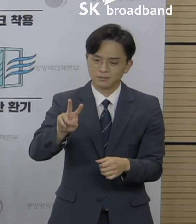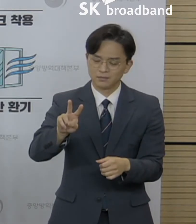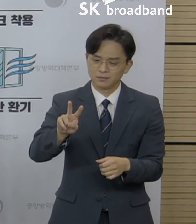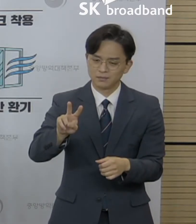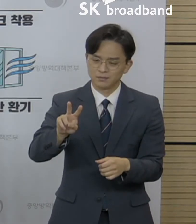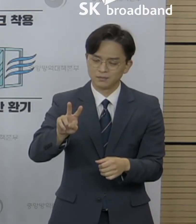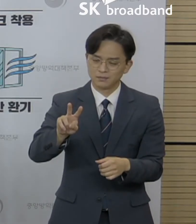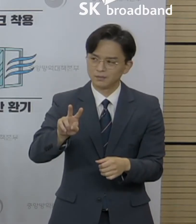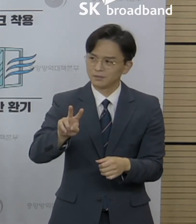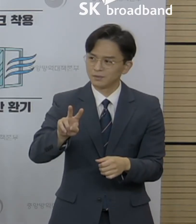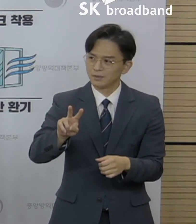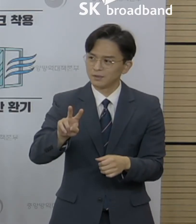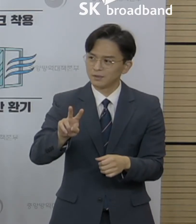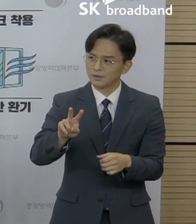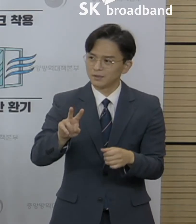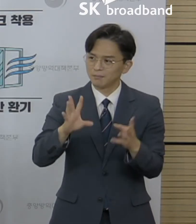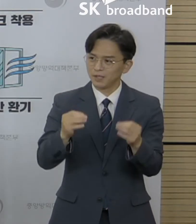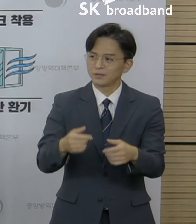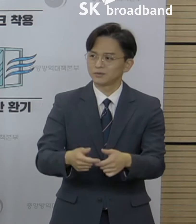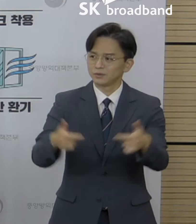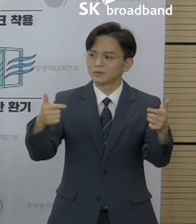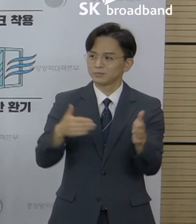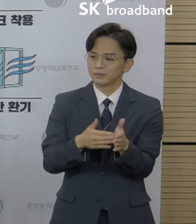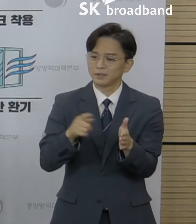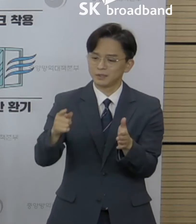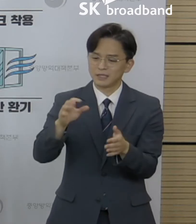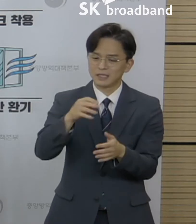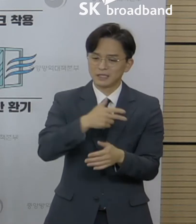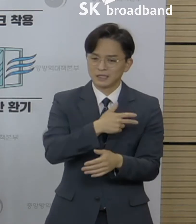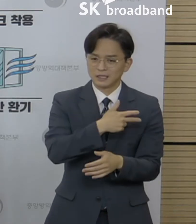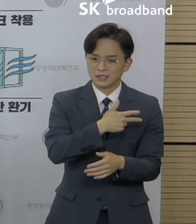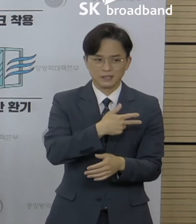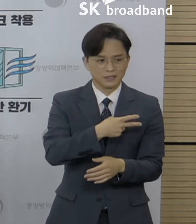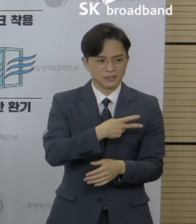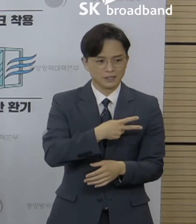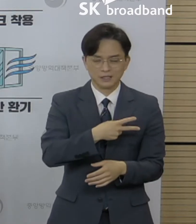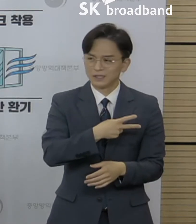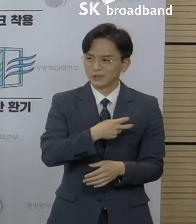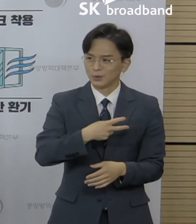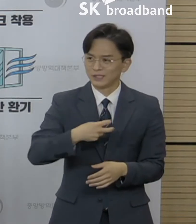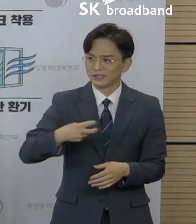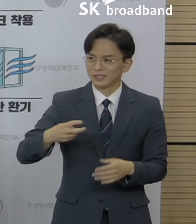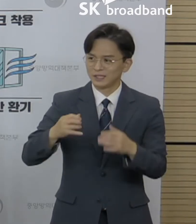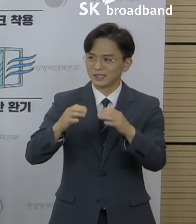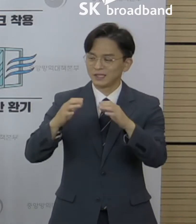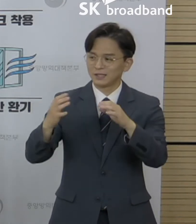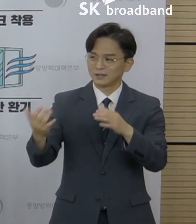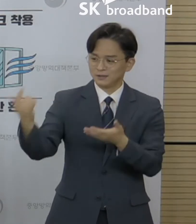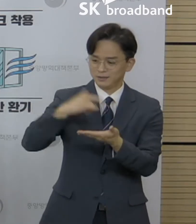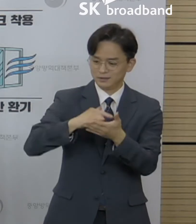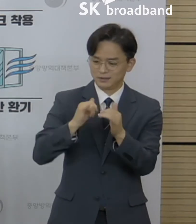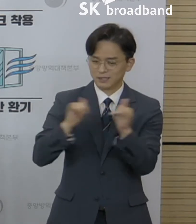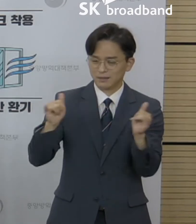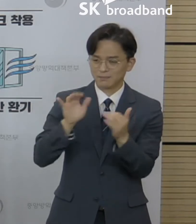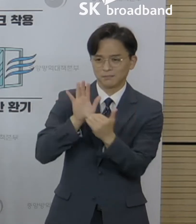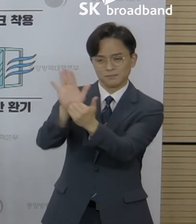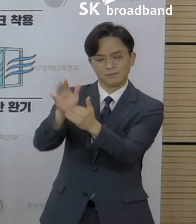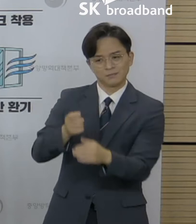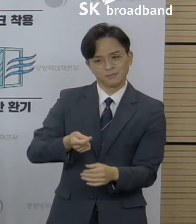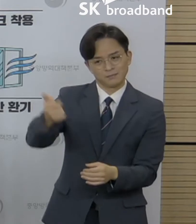그 코로나19 발생이 다시금 증가세를 보이는 것으로 외신을 통해서도 파악이 되고 있는